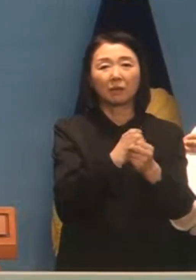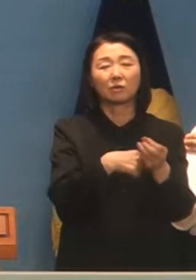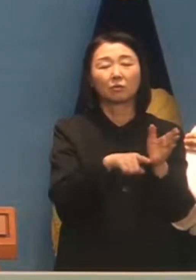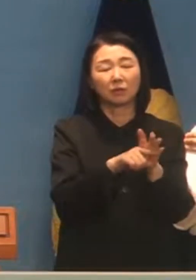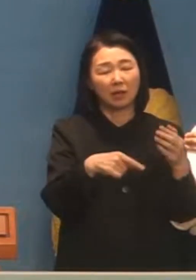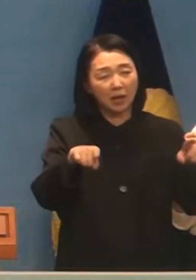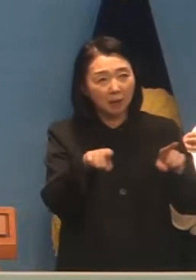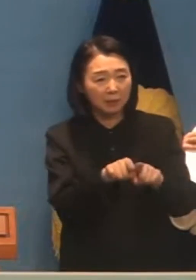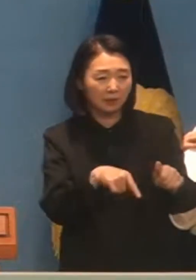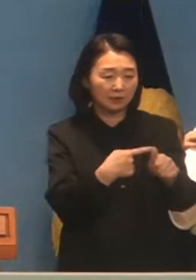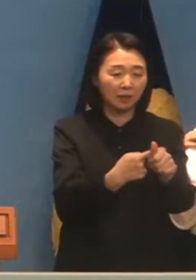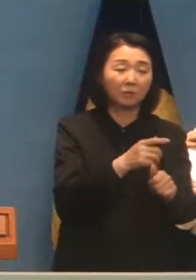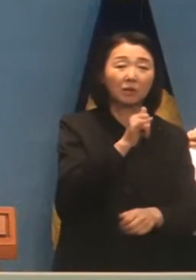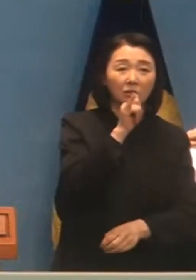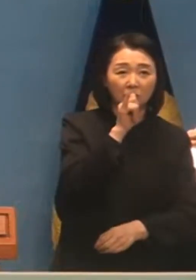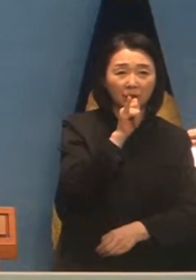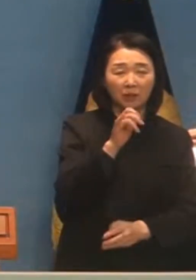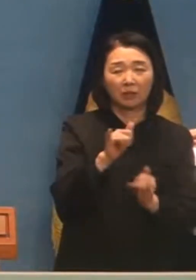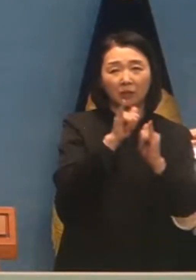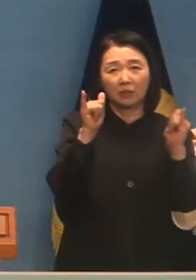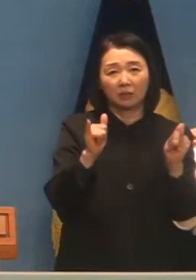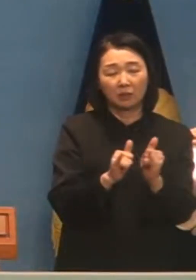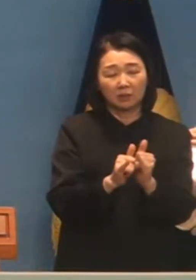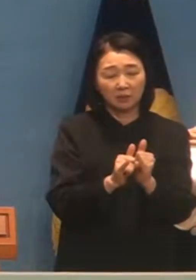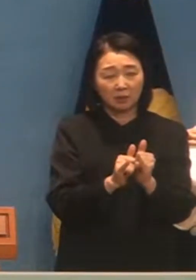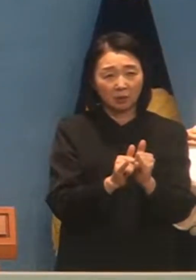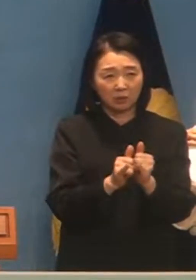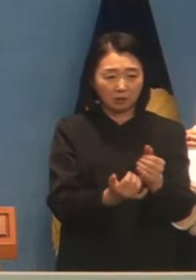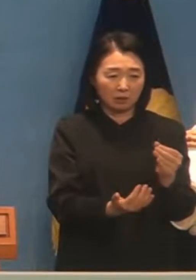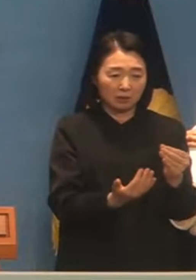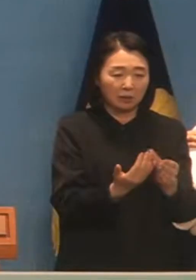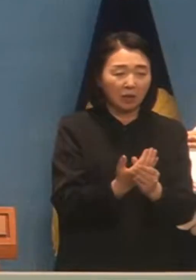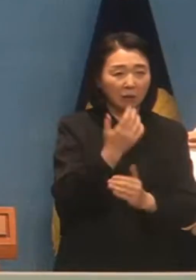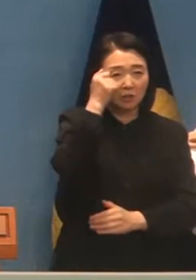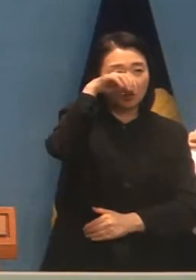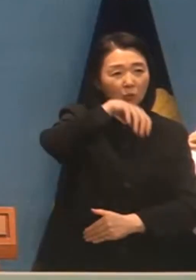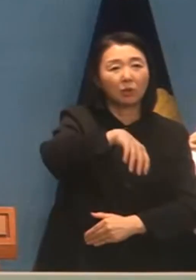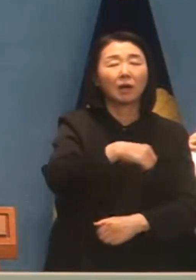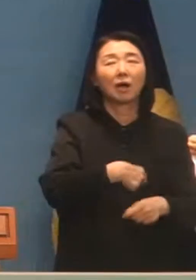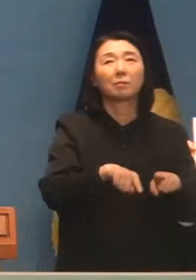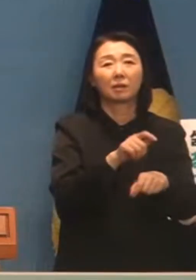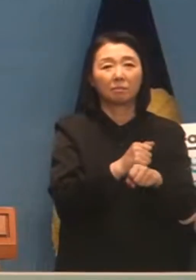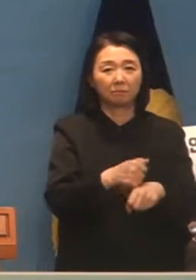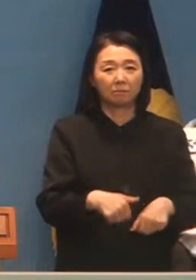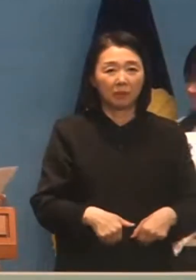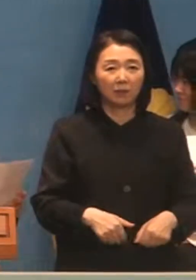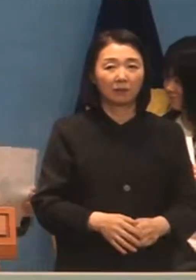일에 함께할 수 있도록 사회적 참사 기억 공간을 함께 조성해야 합니다.